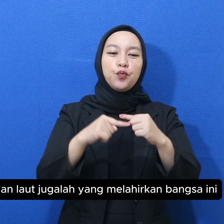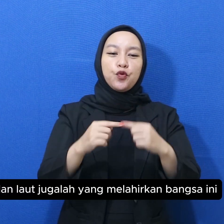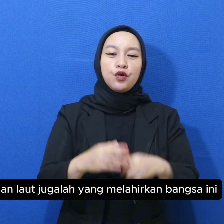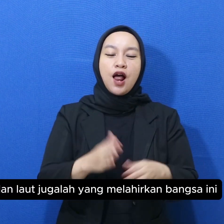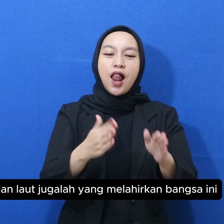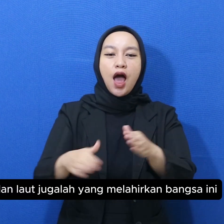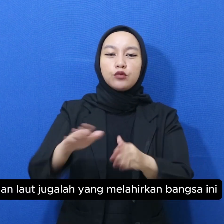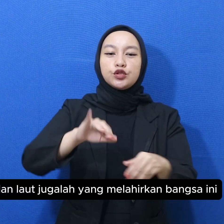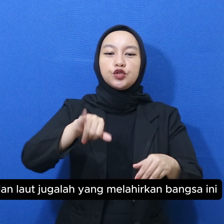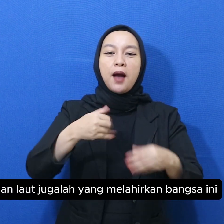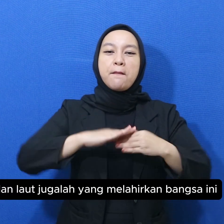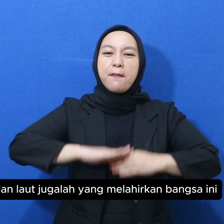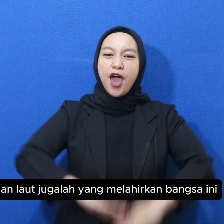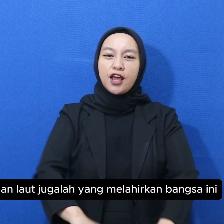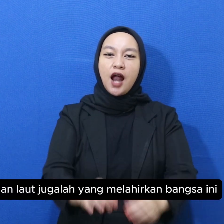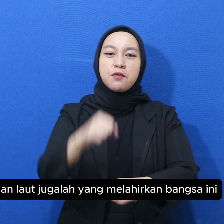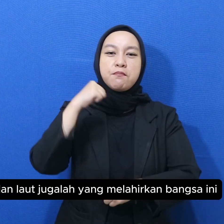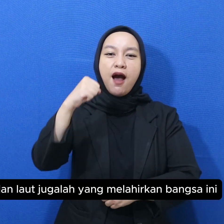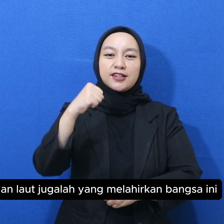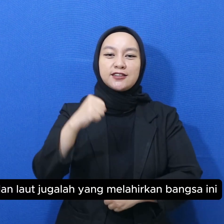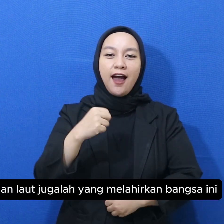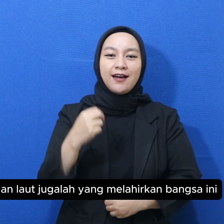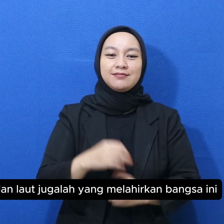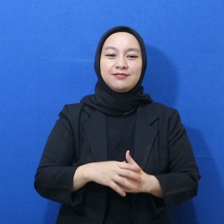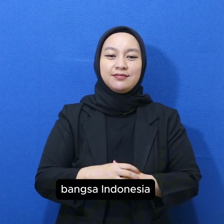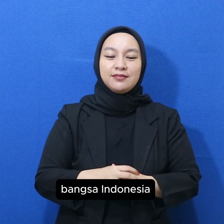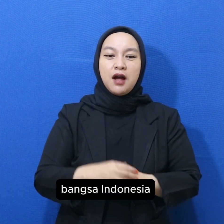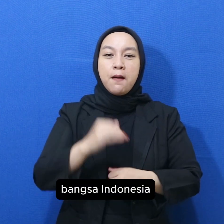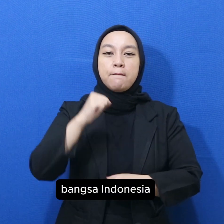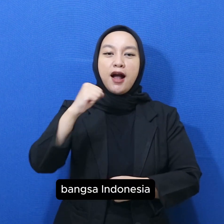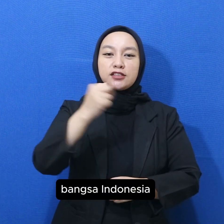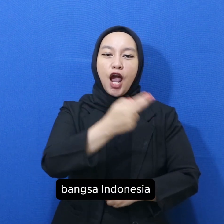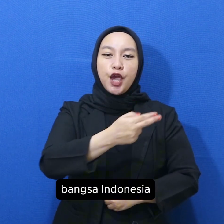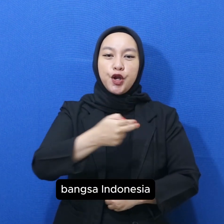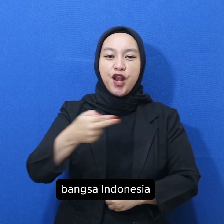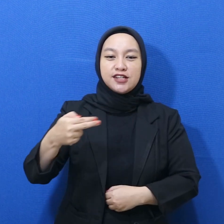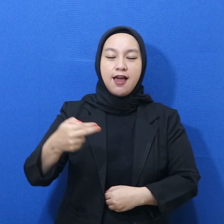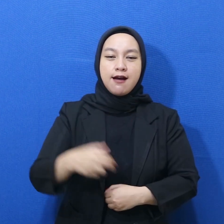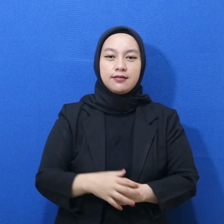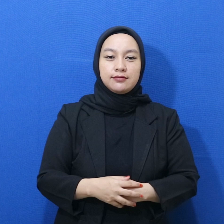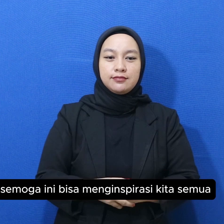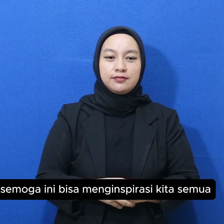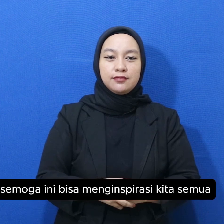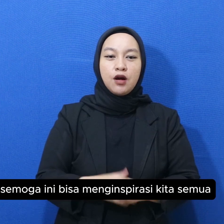yang melahirkan bangsa ini, bangsa Indonesia. Semoga ini bisa